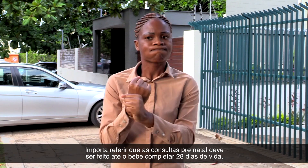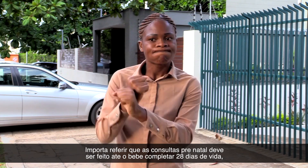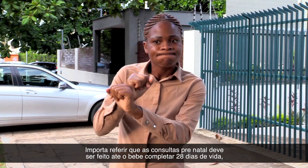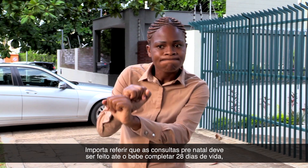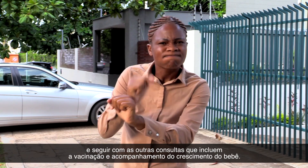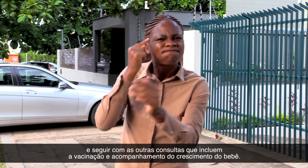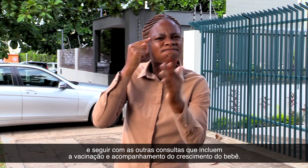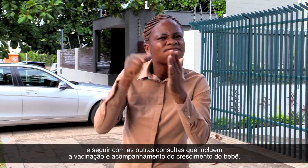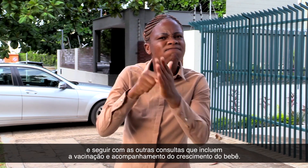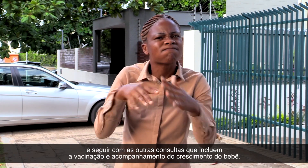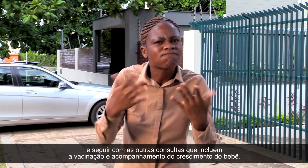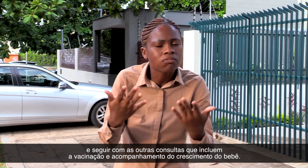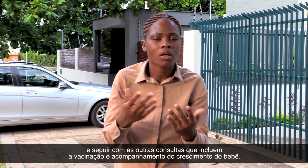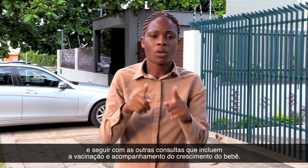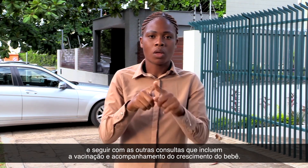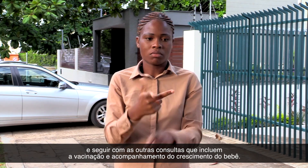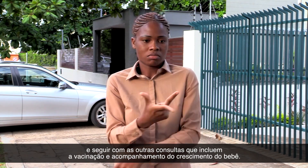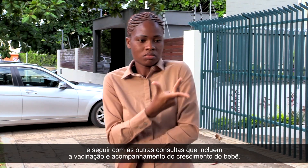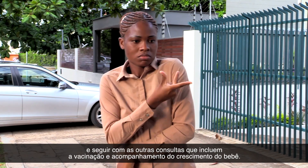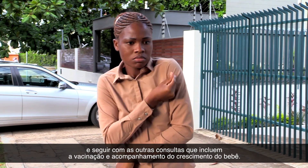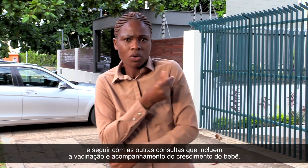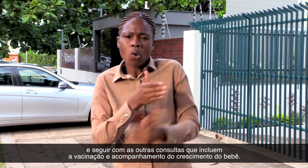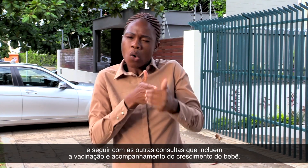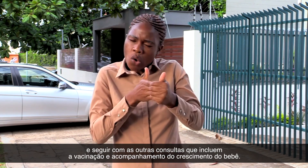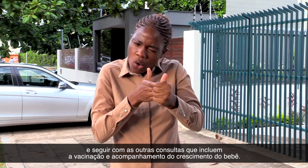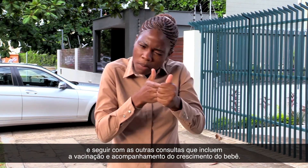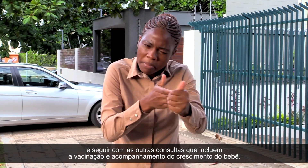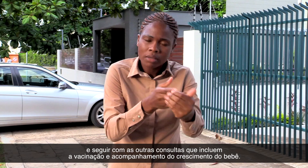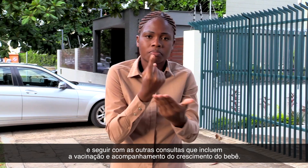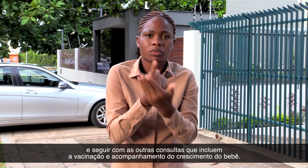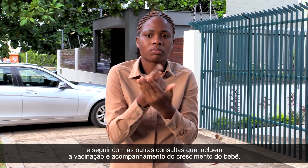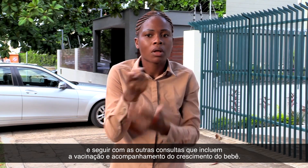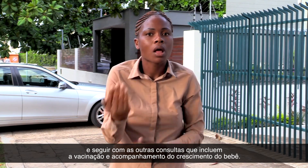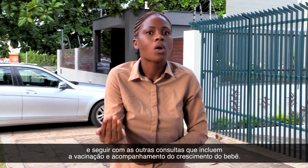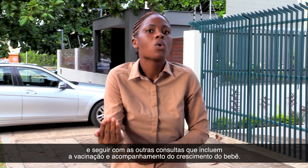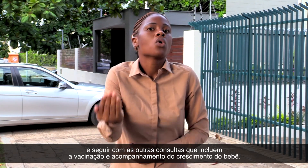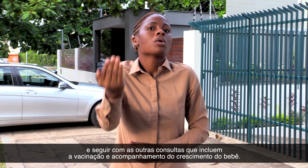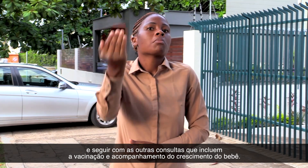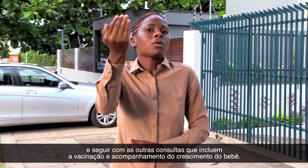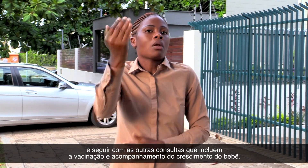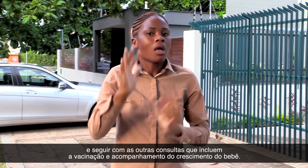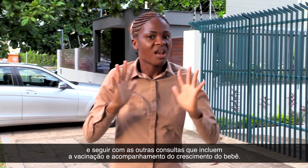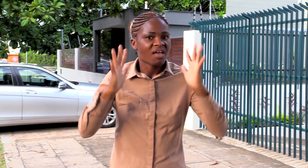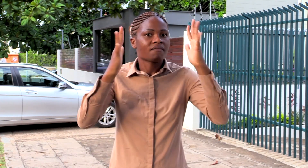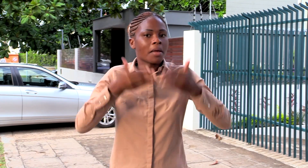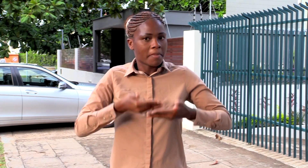28 dias e seguir com as outras consultas que incluem a vacinação e acompanhamento do crescimento do bebê.